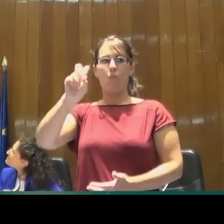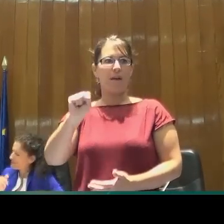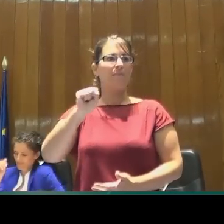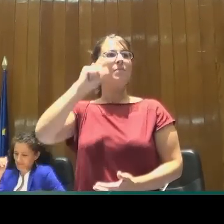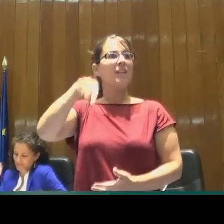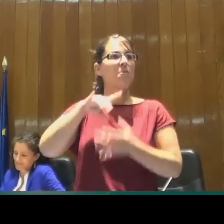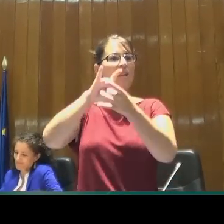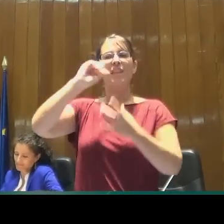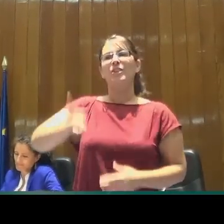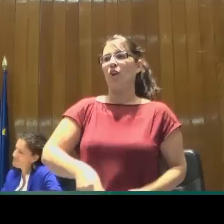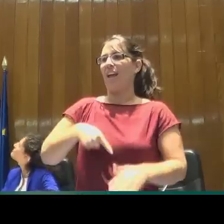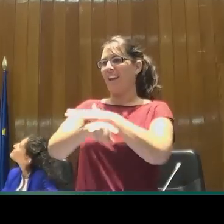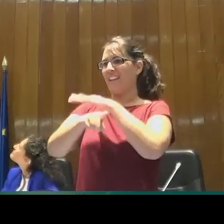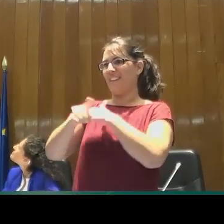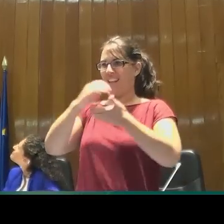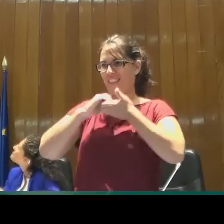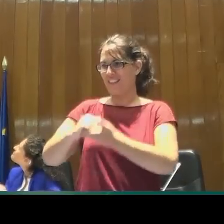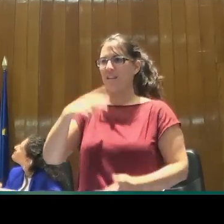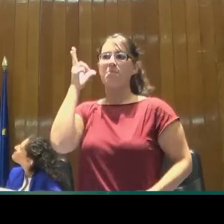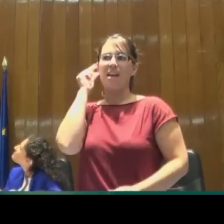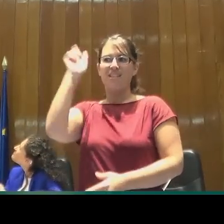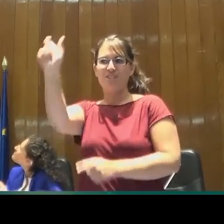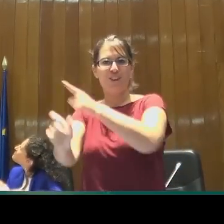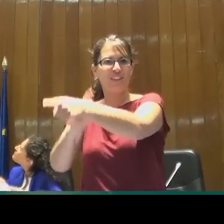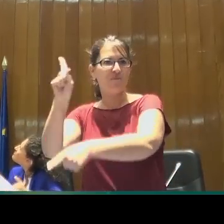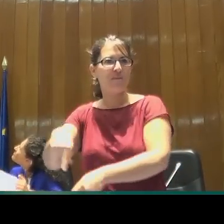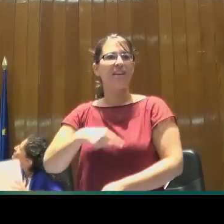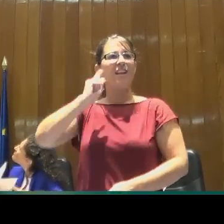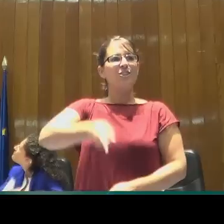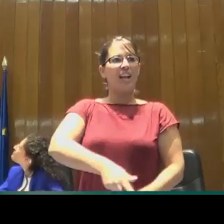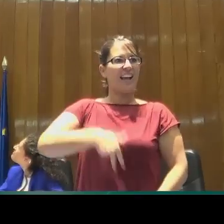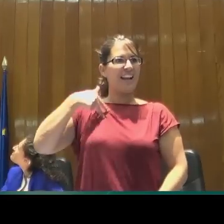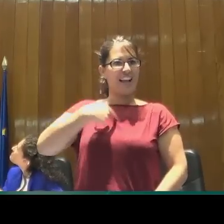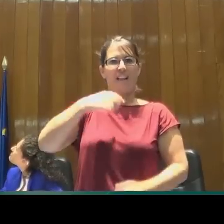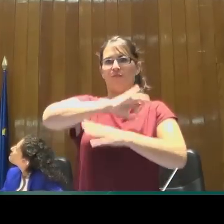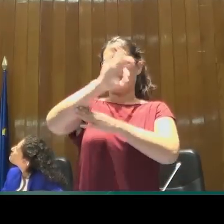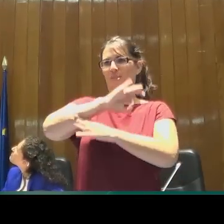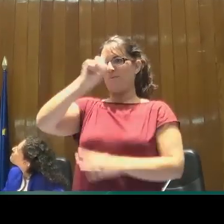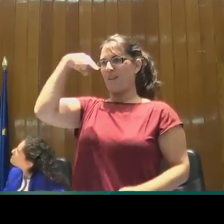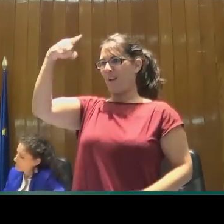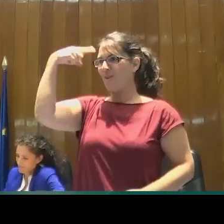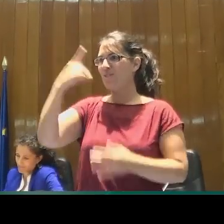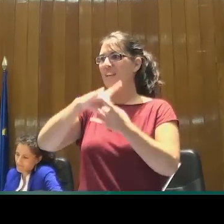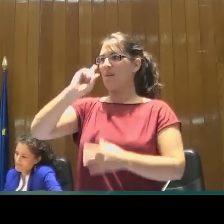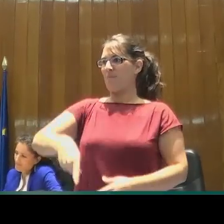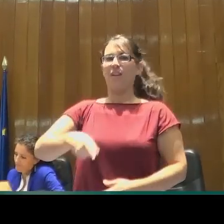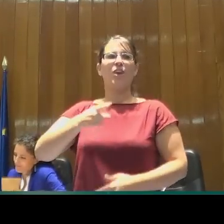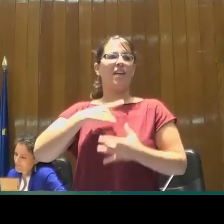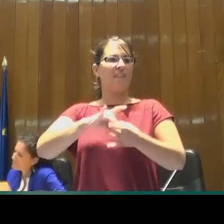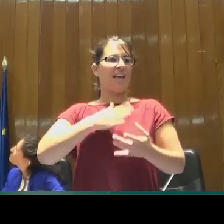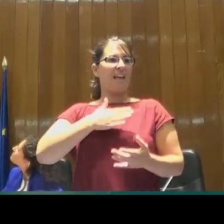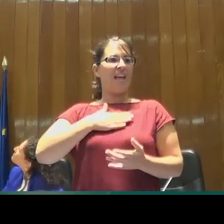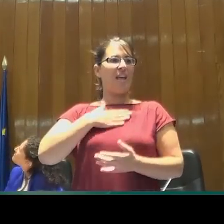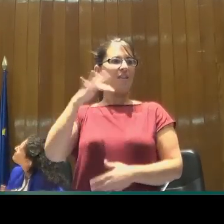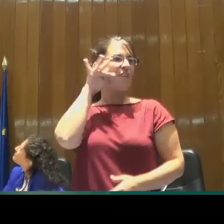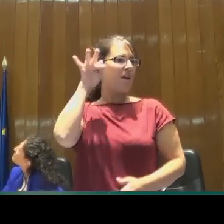Directora Gerente de la CENSE, Marisol González, que también estás por aquí. Directora General de la Fundación CENSE, María José Casares. Directora de FIAPAS, Carmen Jáudenes. Buenos días.